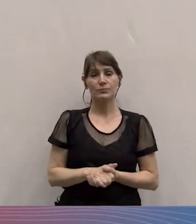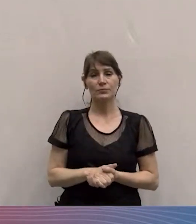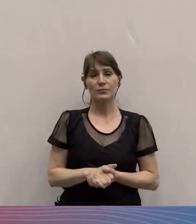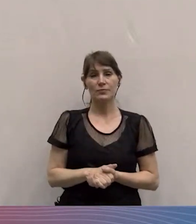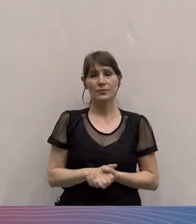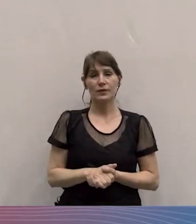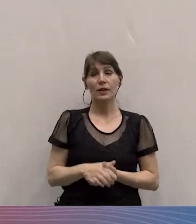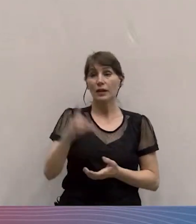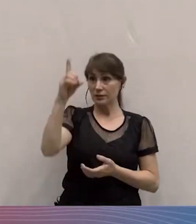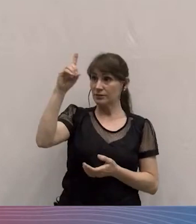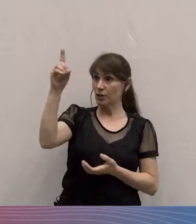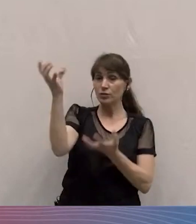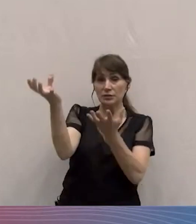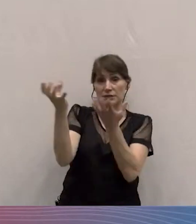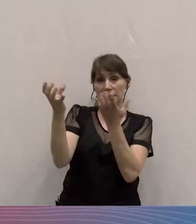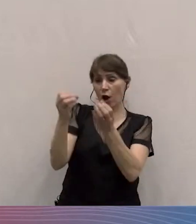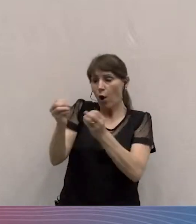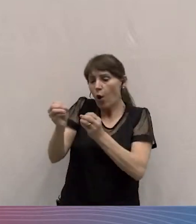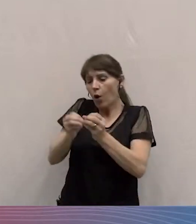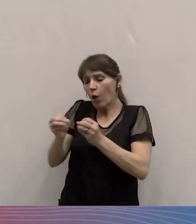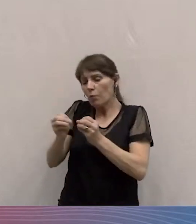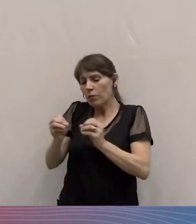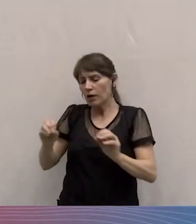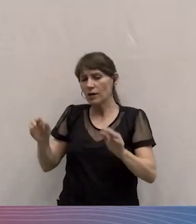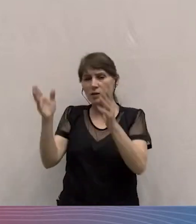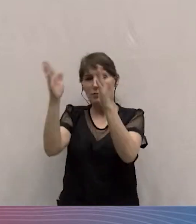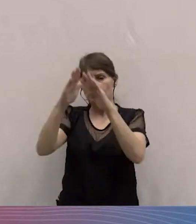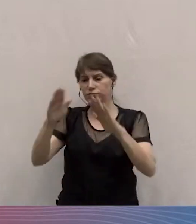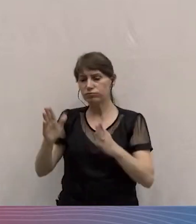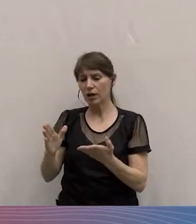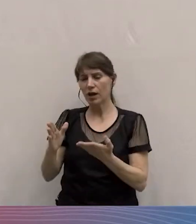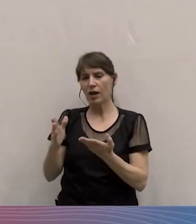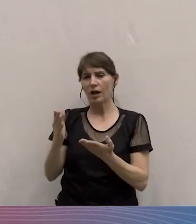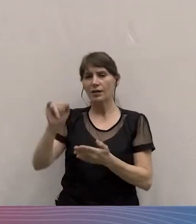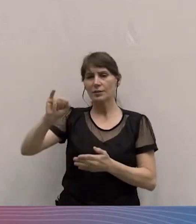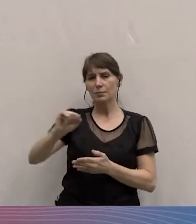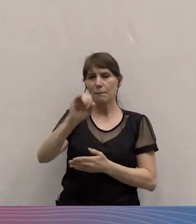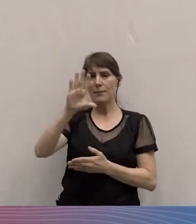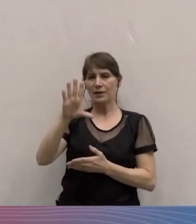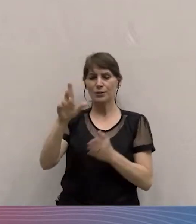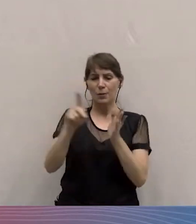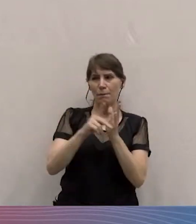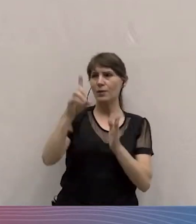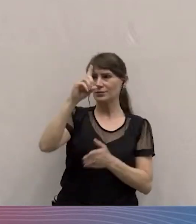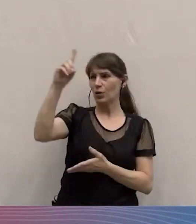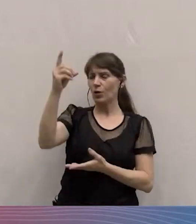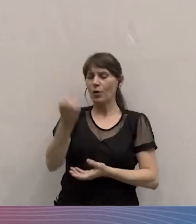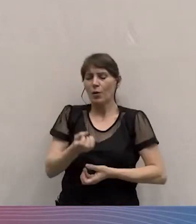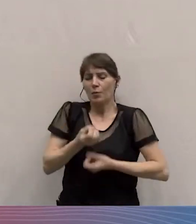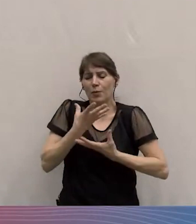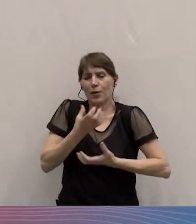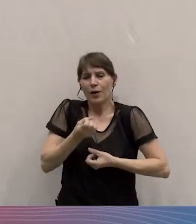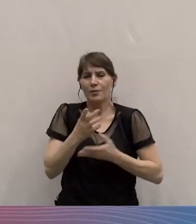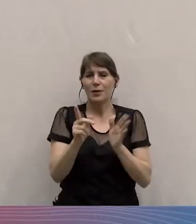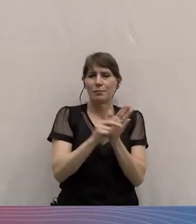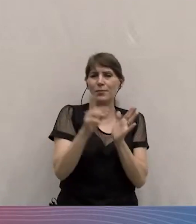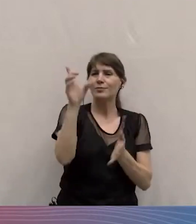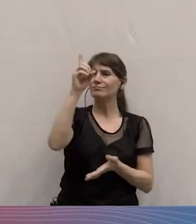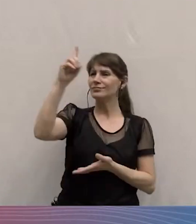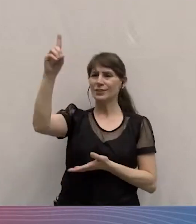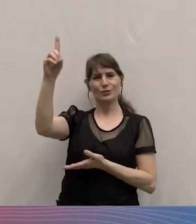irmãos, Deus quer nos fazer a sua obra-prima, a feitura, poema. O que